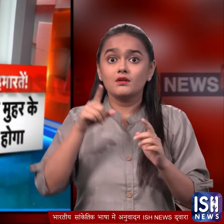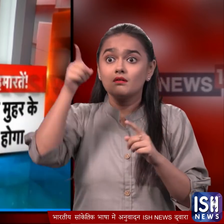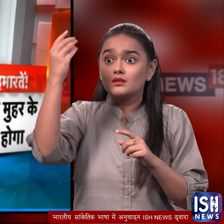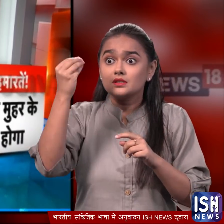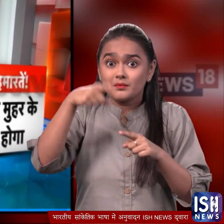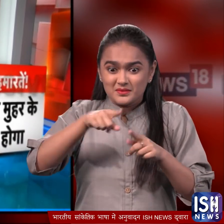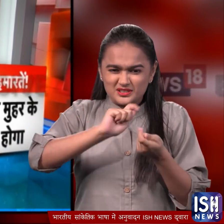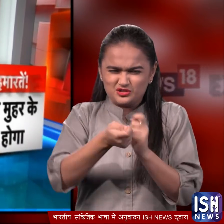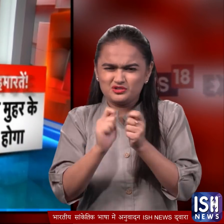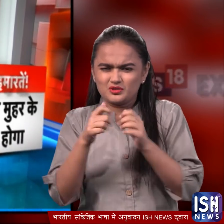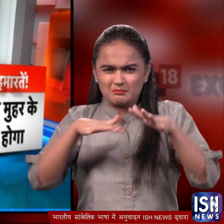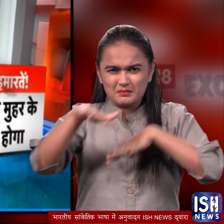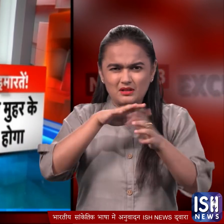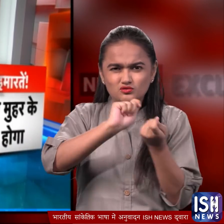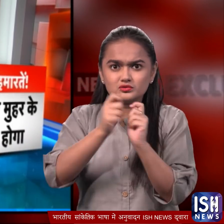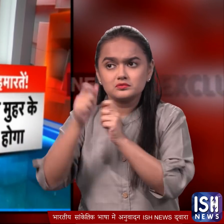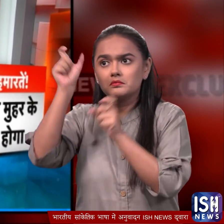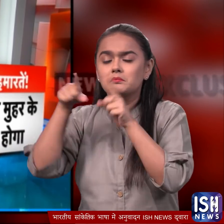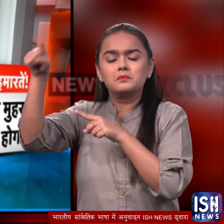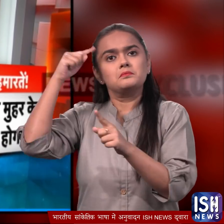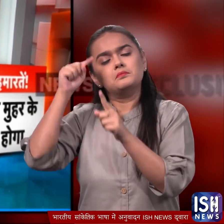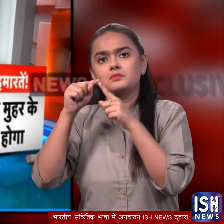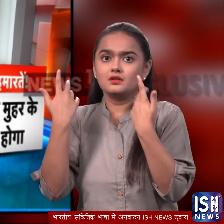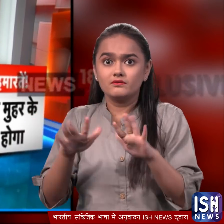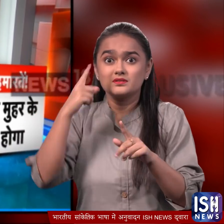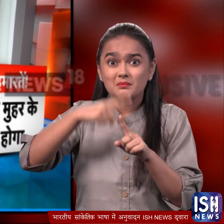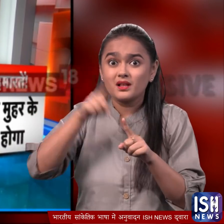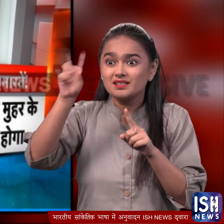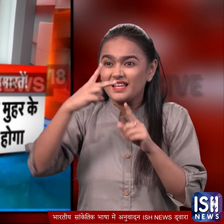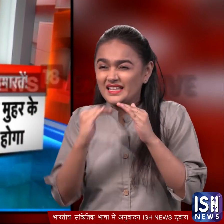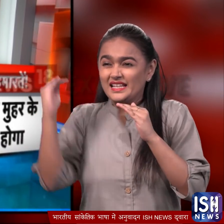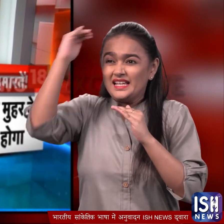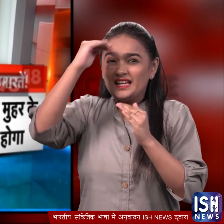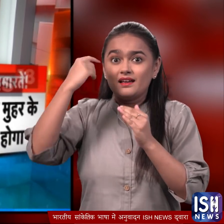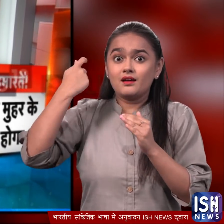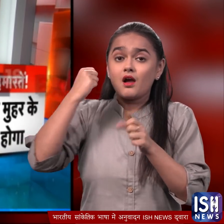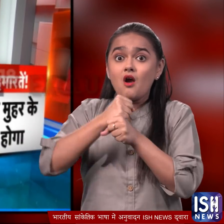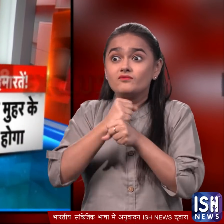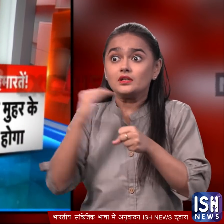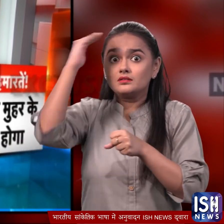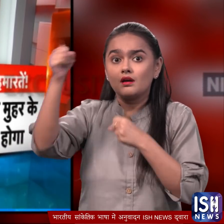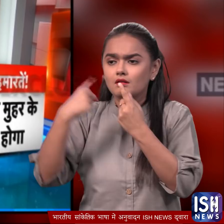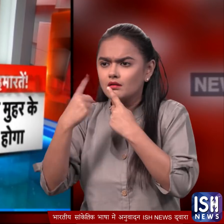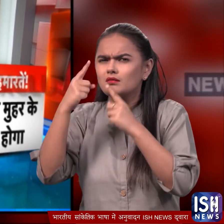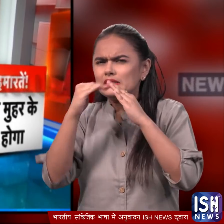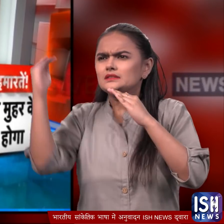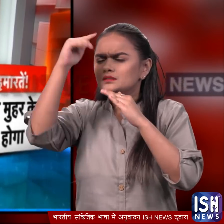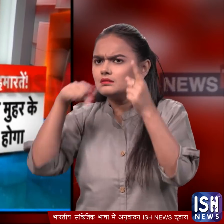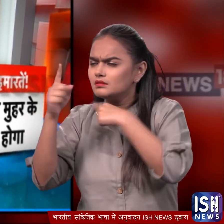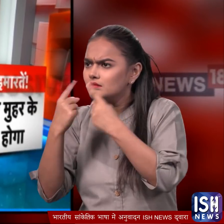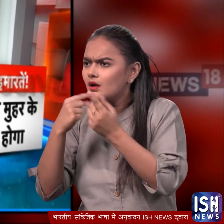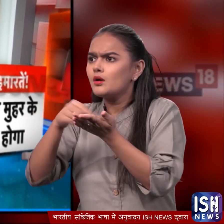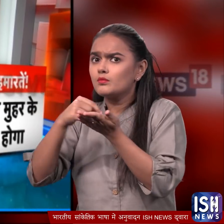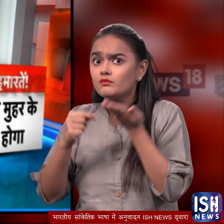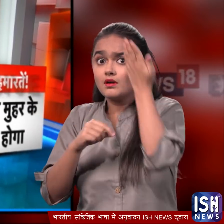डीडीए ने लोगों के सुझाव के आधार पर किए हैं और उपराज्यपाल की मंजूरी के बाद अंतिम मोहर के लिए मसौदा केंद्र सरकार को भेजा